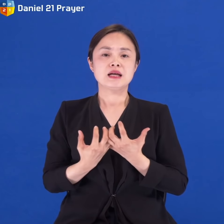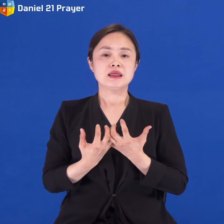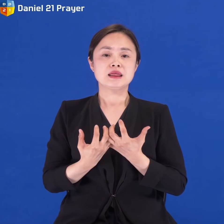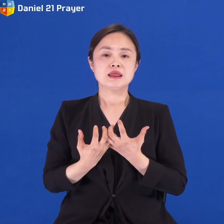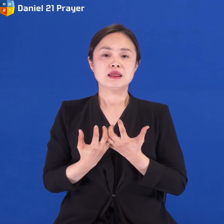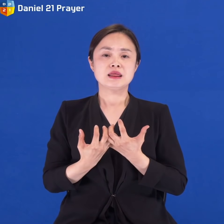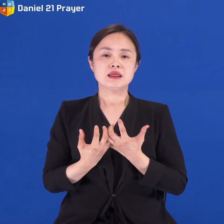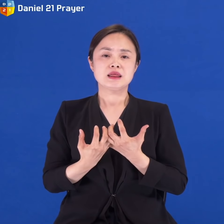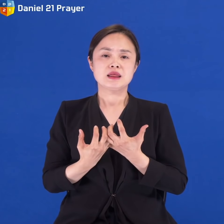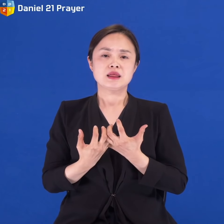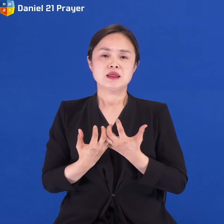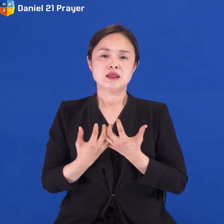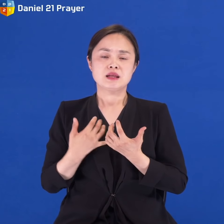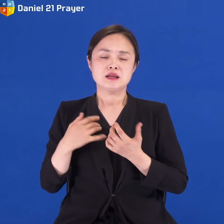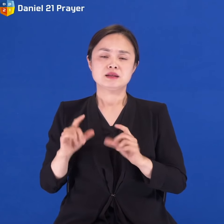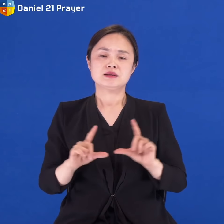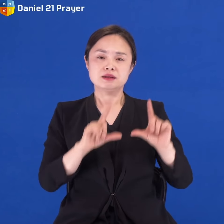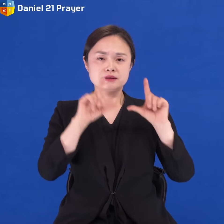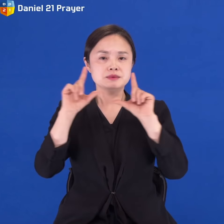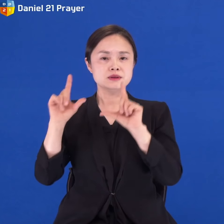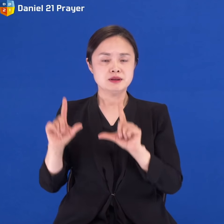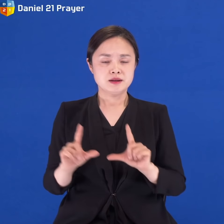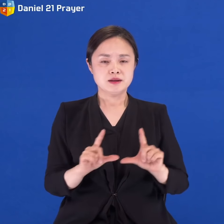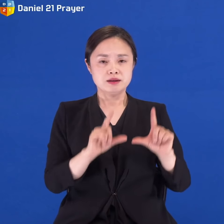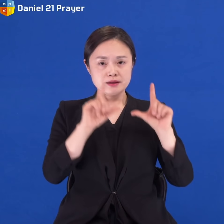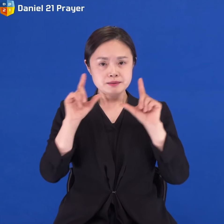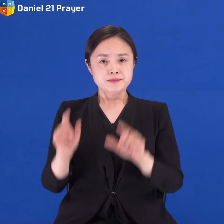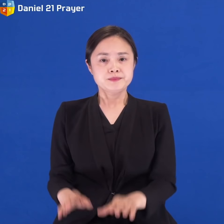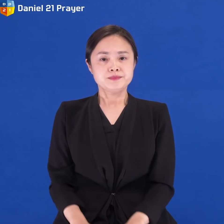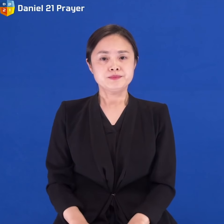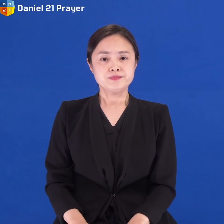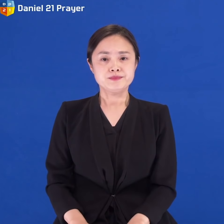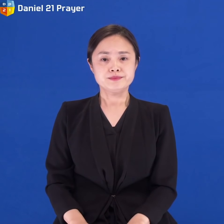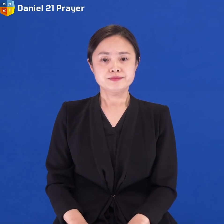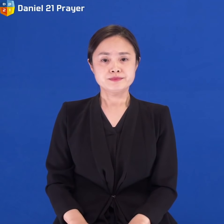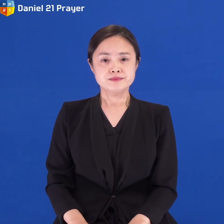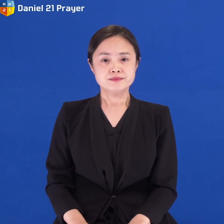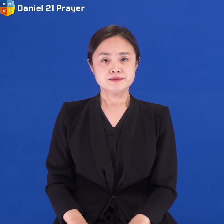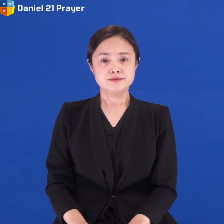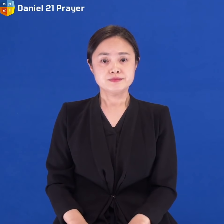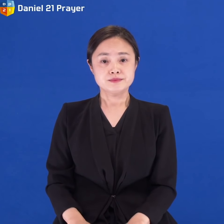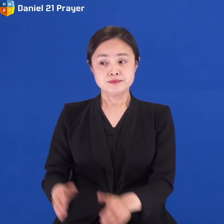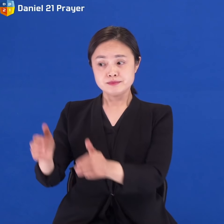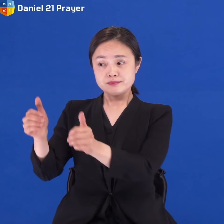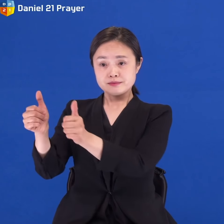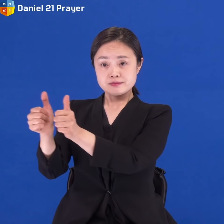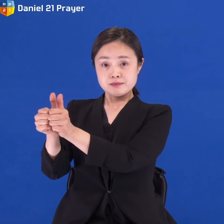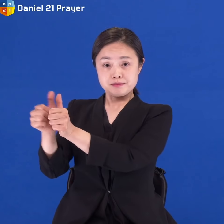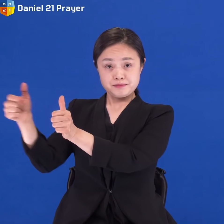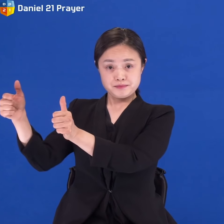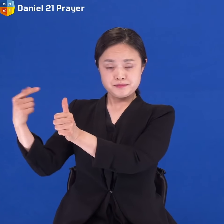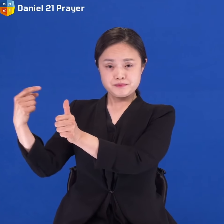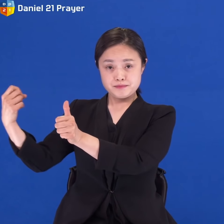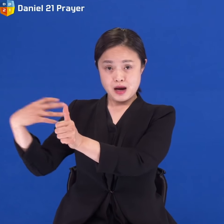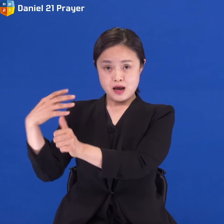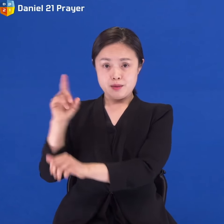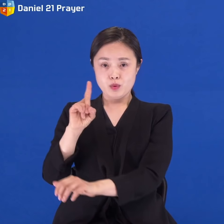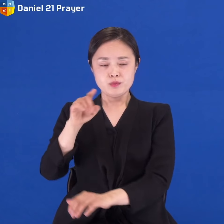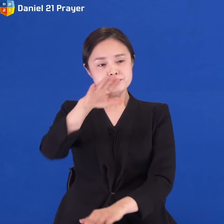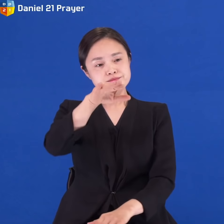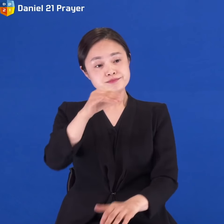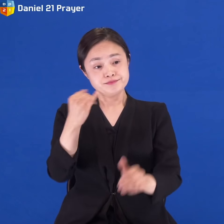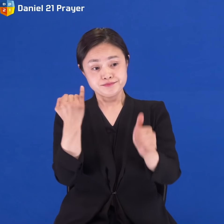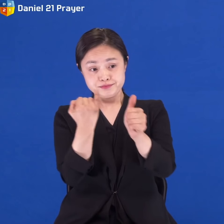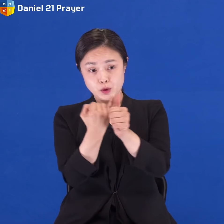생각 속에 살아 있었습니다. 그분의 결혼 조건은 결혼식을 하지 말자, 아이를